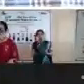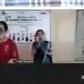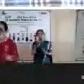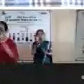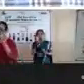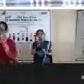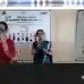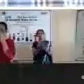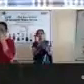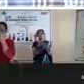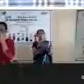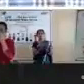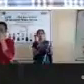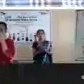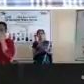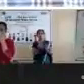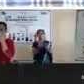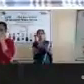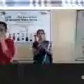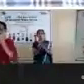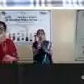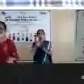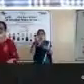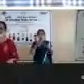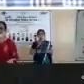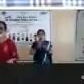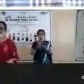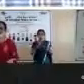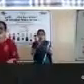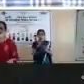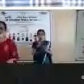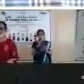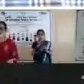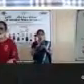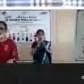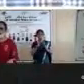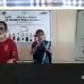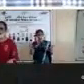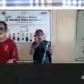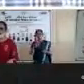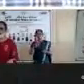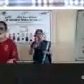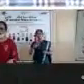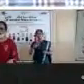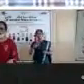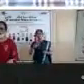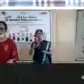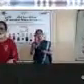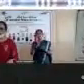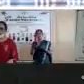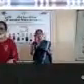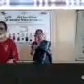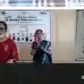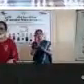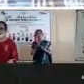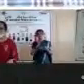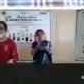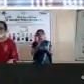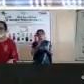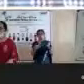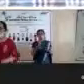स्वदेशी और पारंपरिक कौशल के प्रति जागरूकता पैदा करेगा, बल्कि कपड़ा और शिल्प उद्योग के साथ अभिसरण के लिए एक मंच भी तैयार